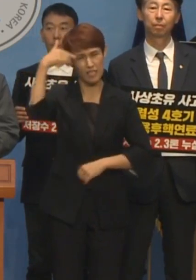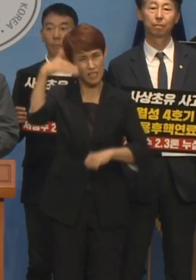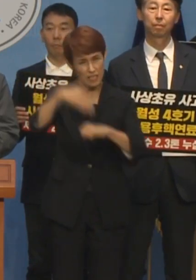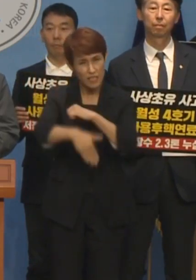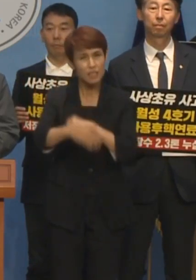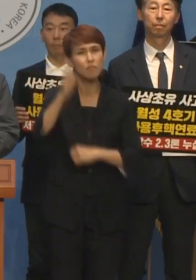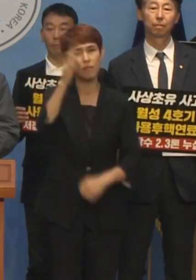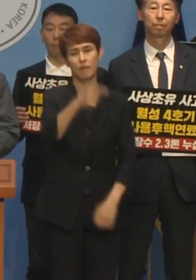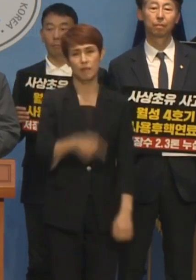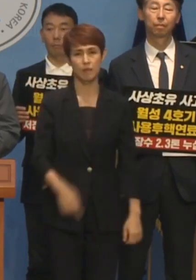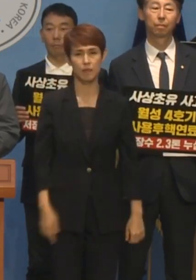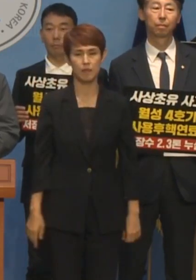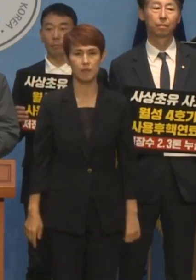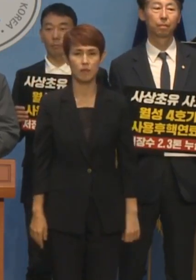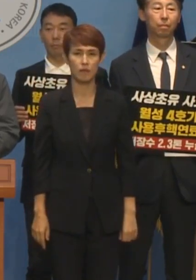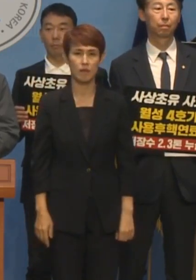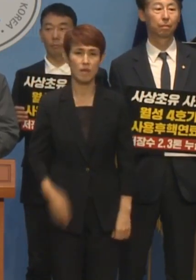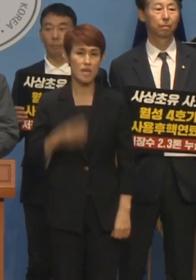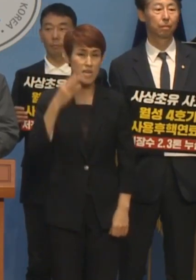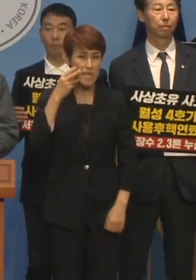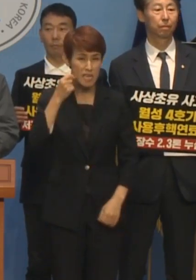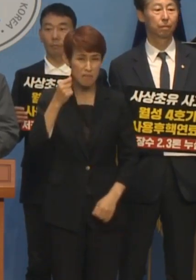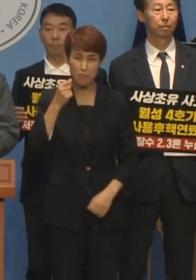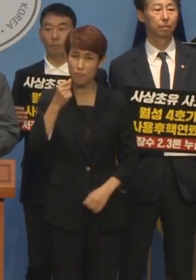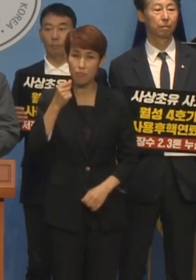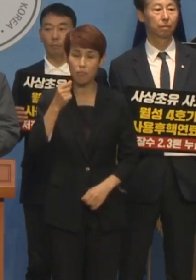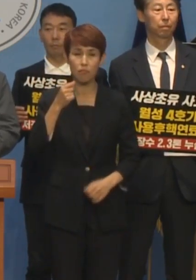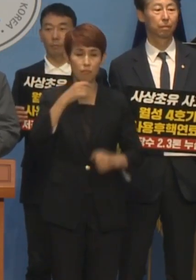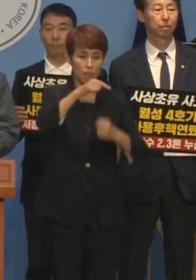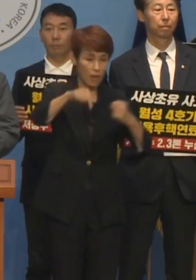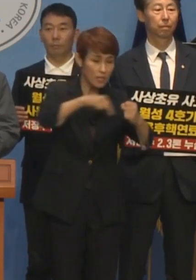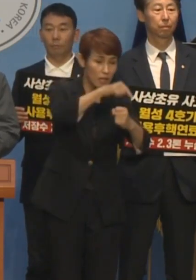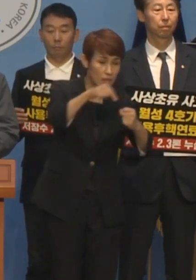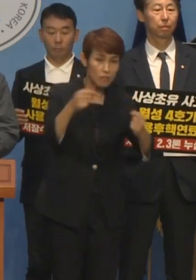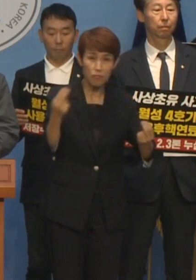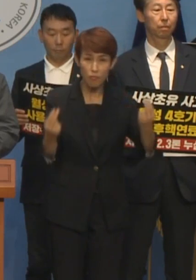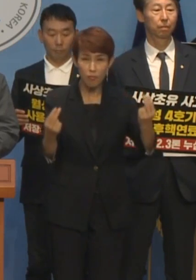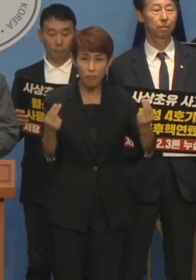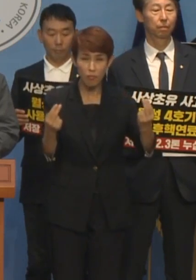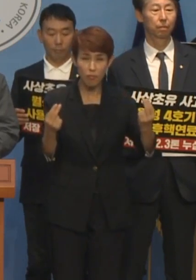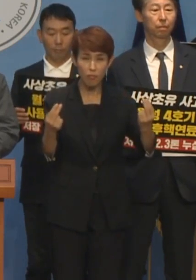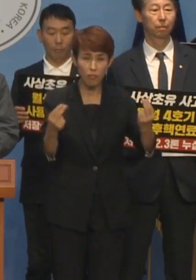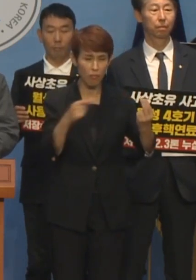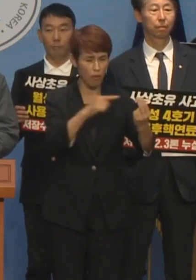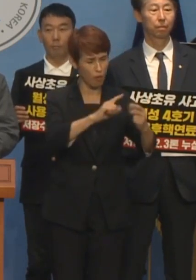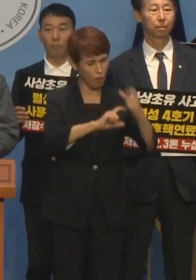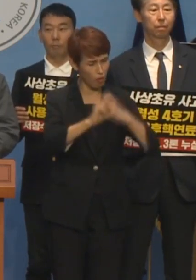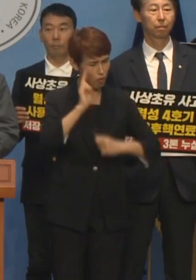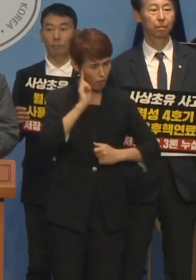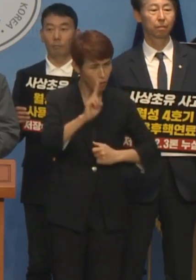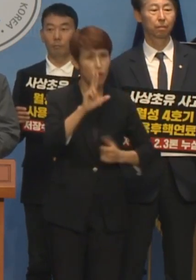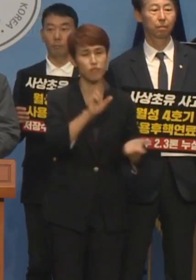같습니다. 기름보다 방사능이 더 해로운